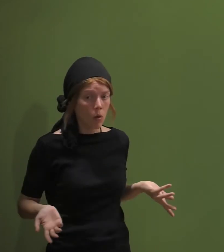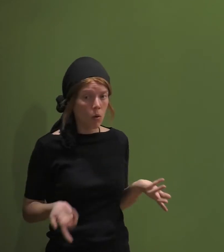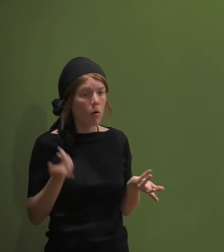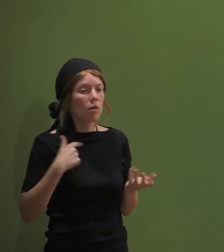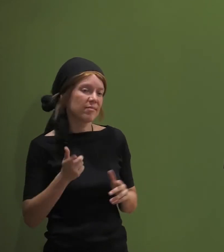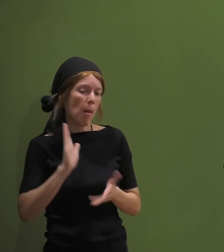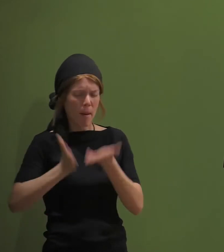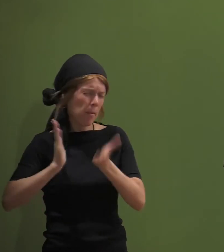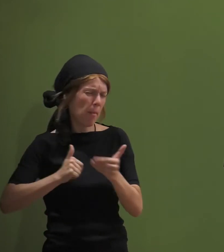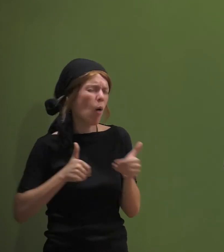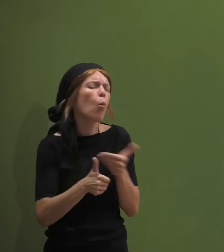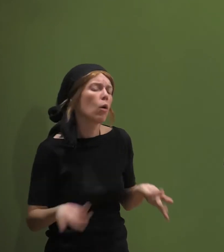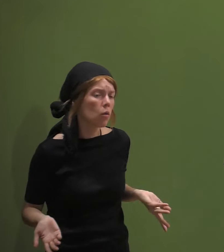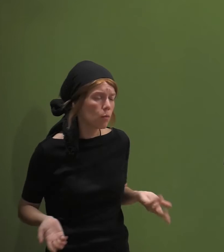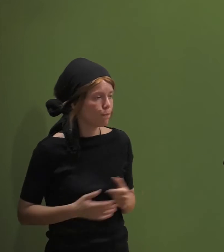como estamos haciendo en la actualidad?